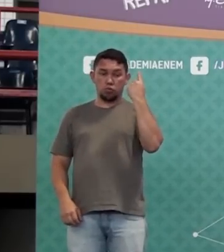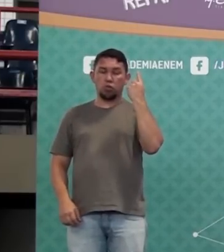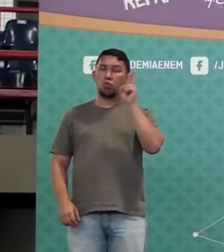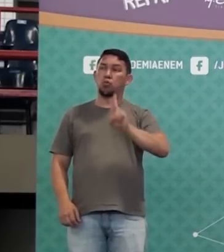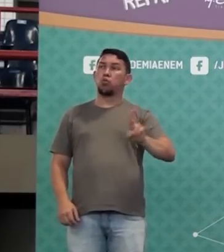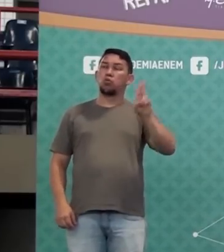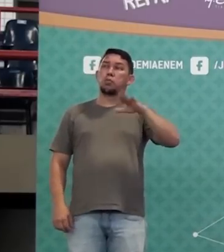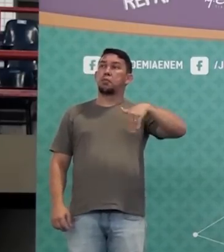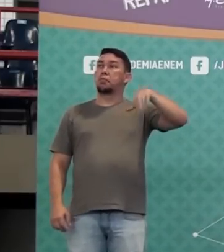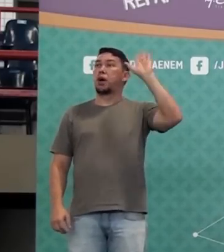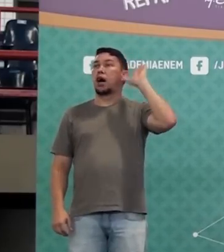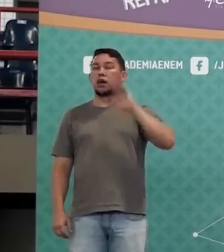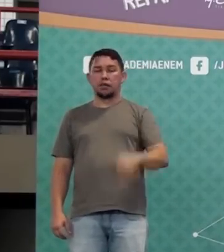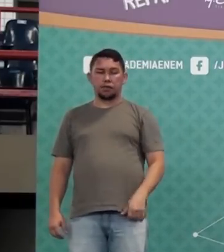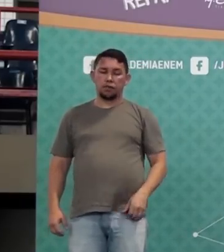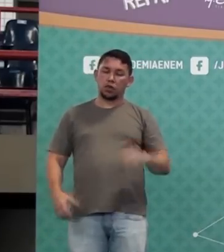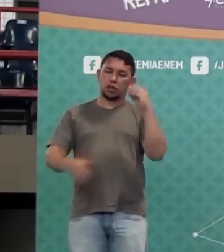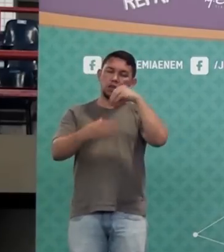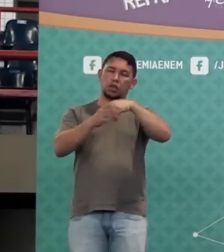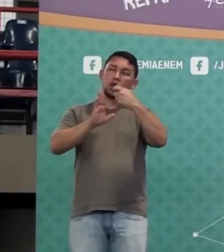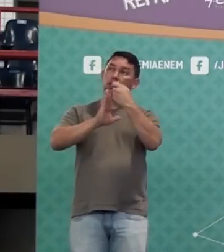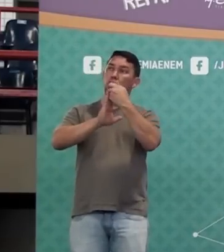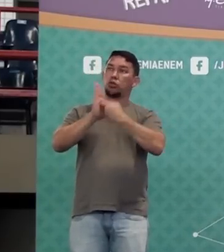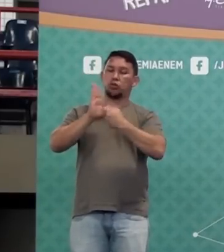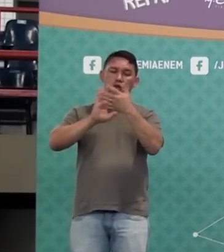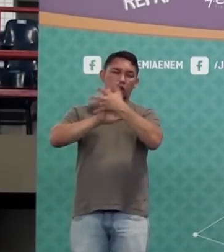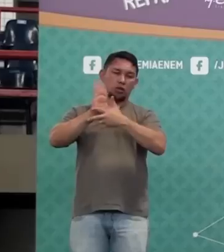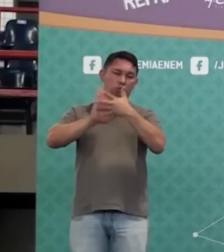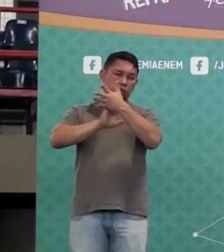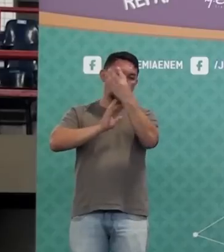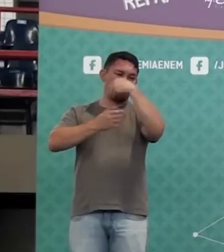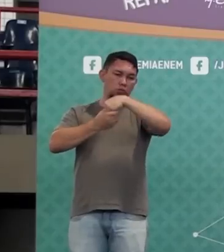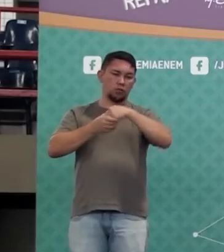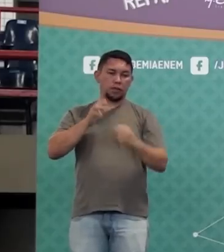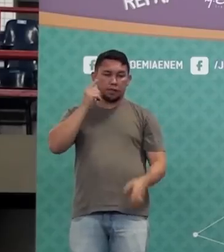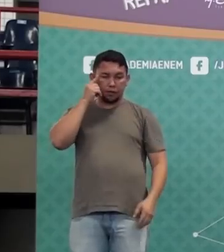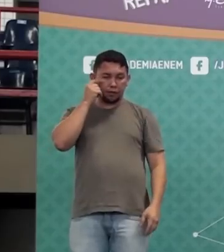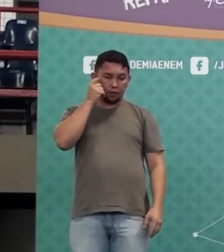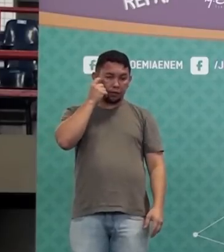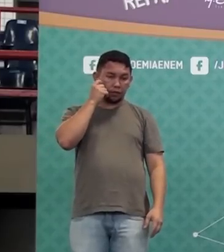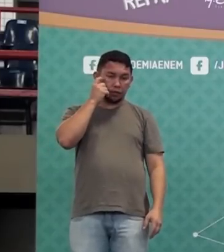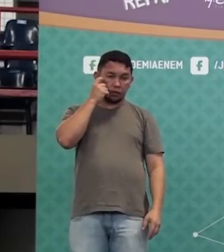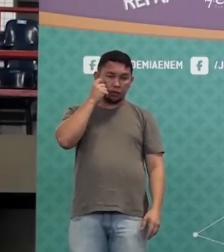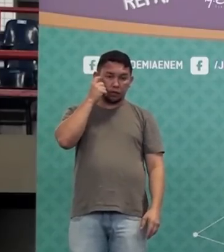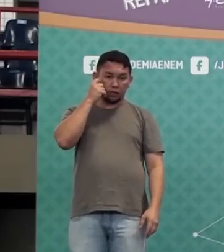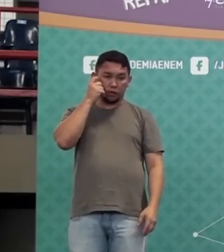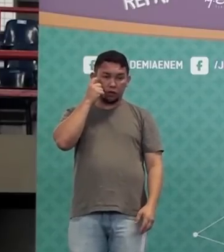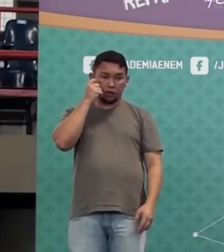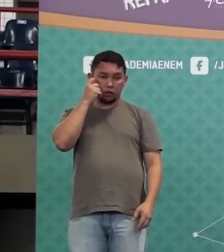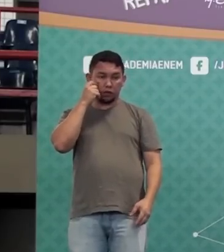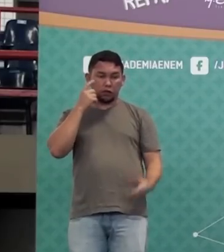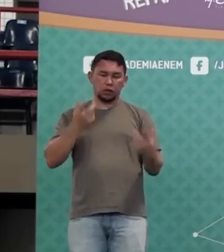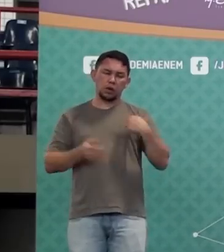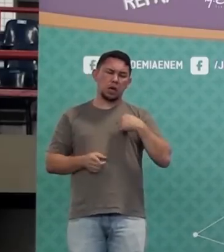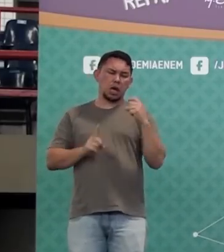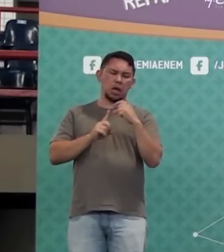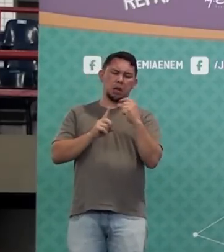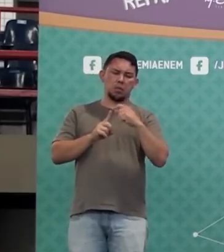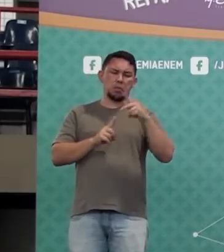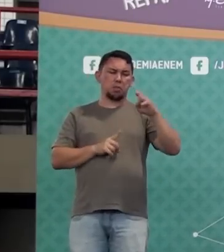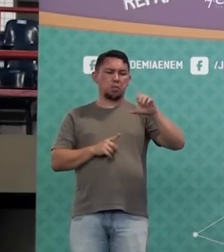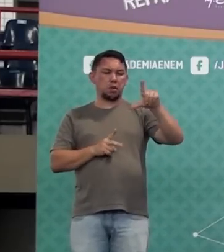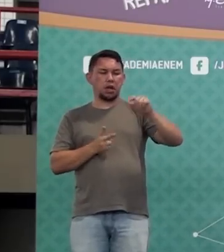gente usa demais nos textos. Repetindo, aqueles nomes pera,